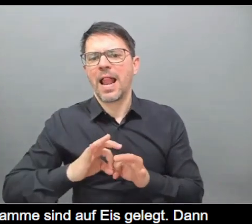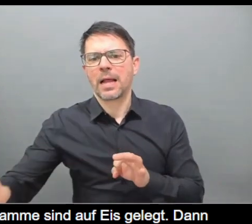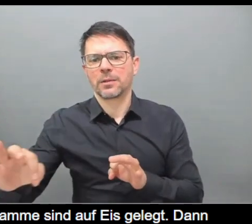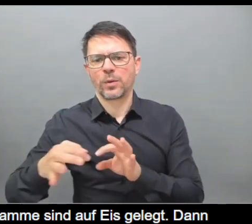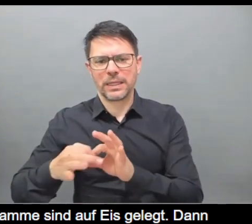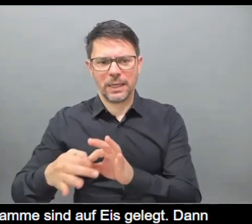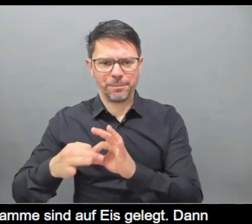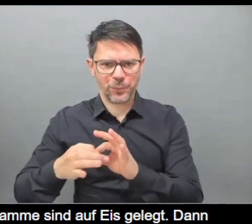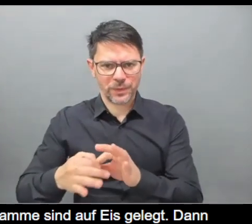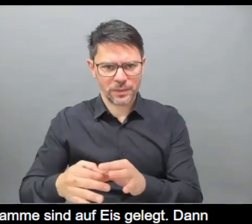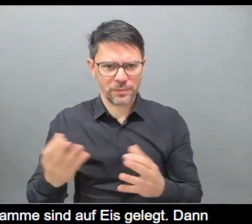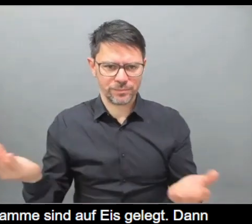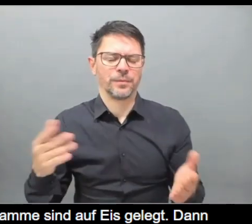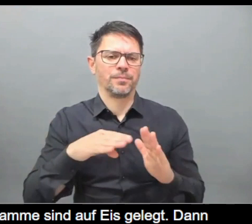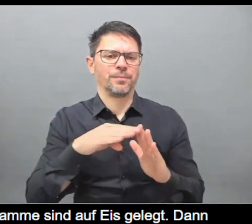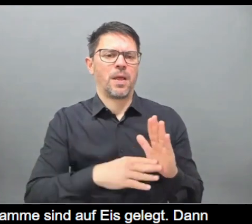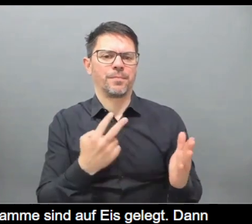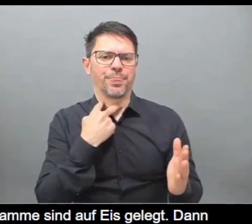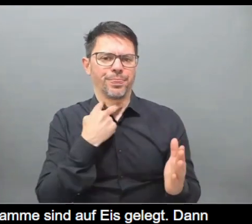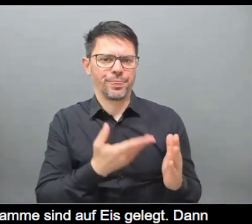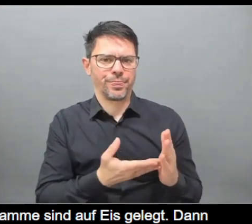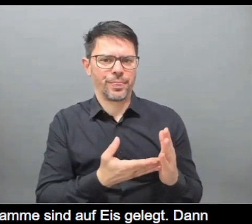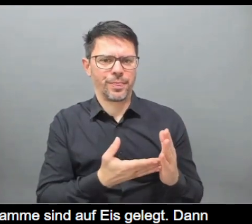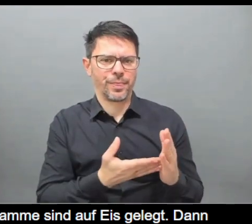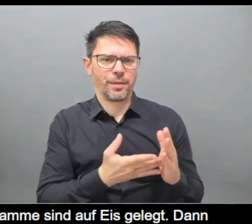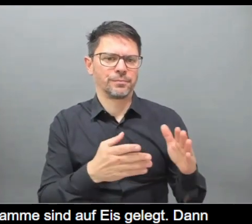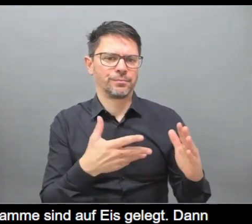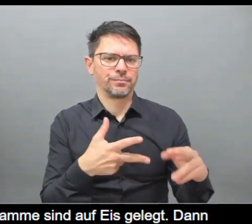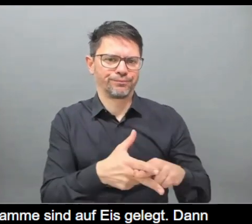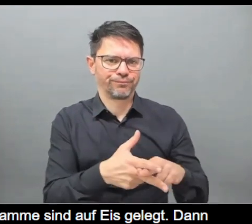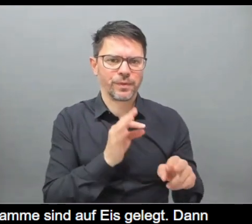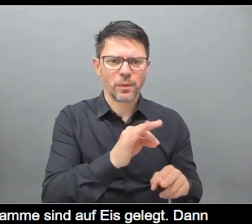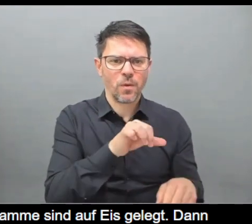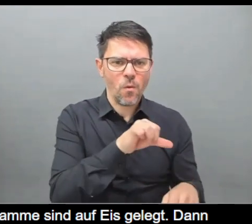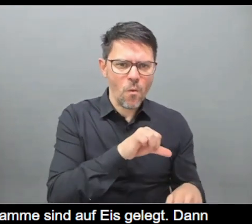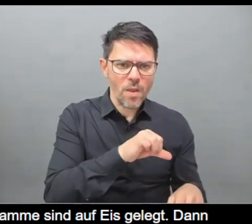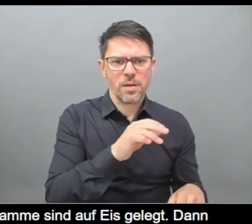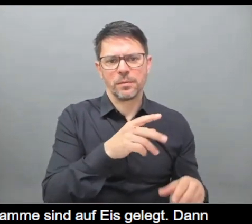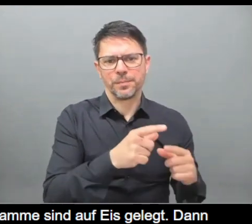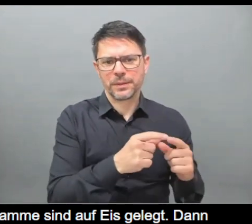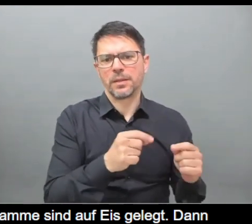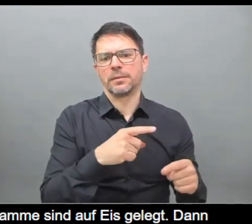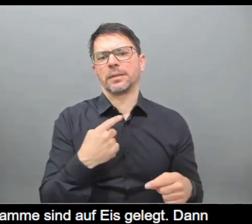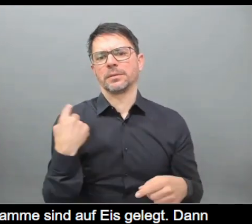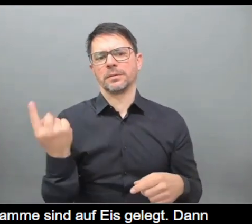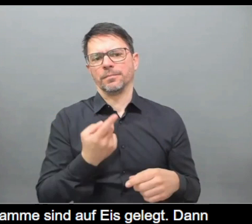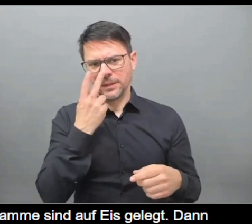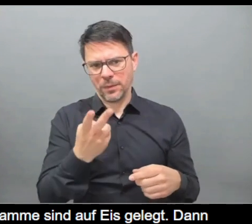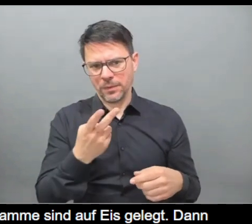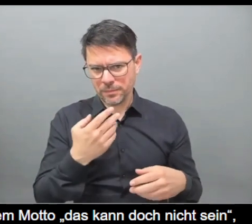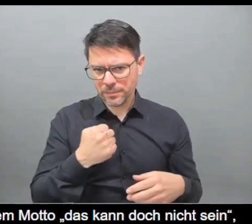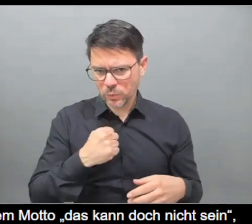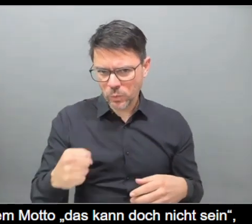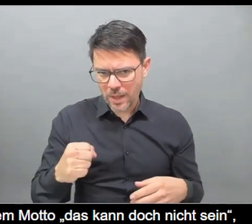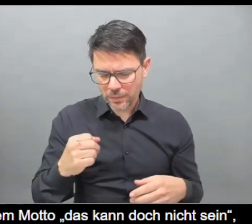haben wir innerhalb einer Woche in Bayern mit Auszahlungen begonnen. Eine Woche, nachdem wir gesagt haben, liebe Leute, Gaststätten